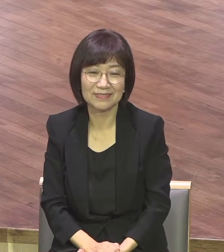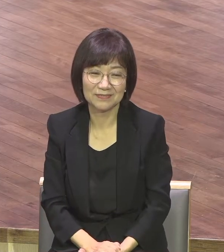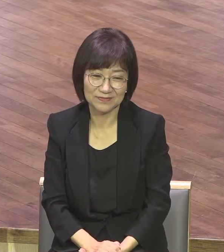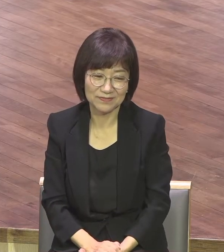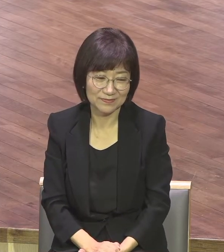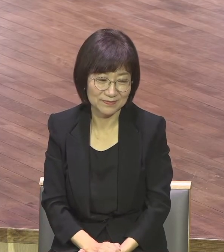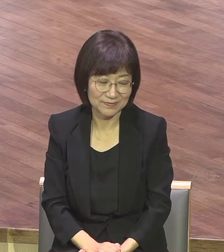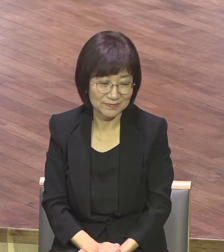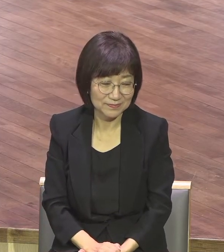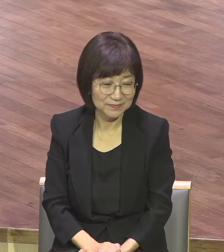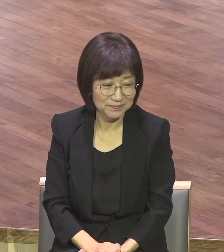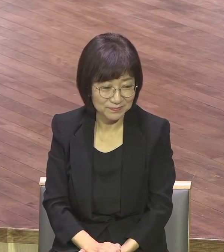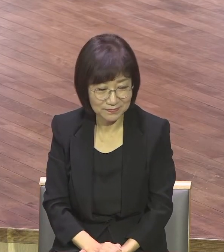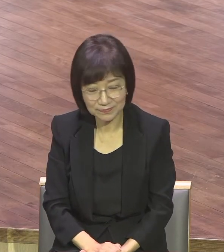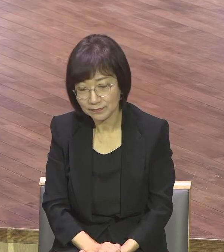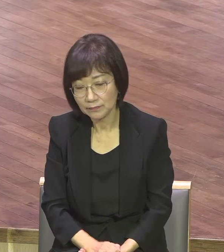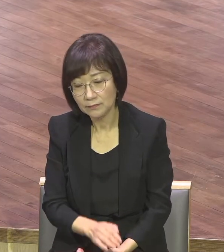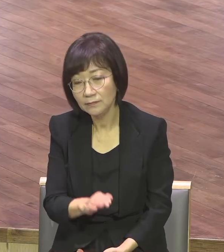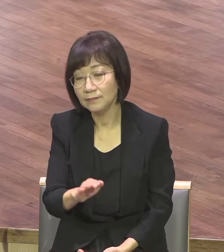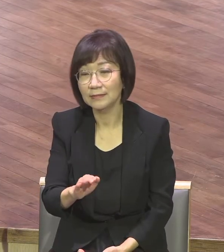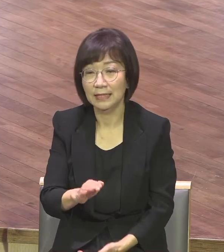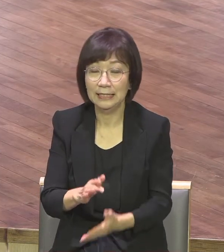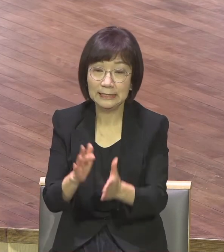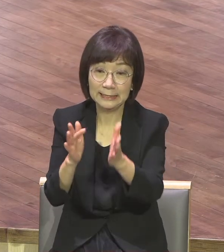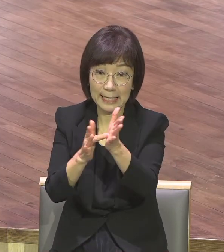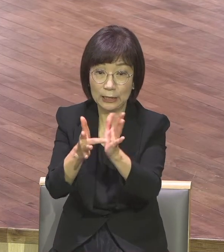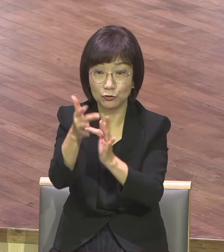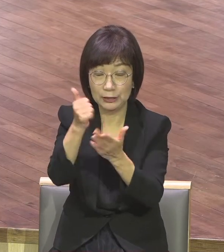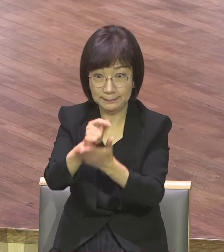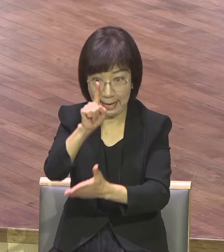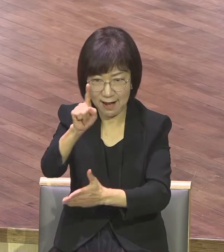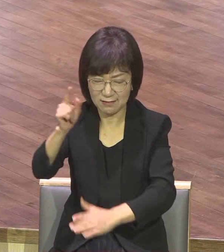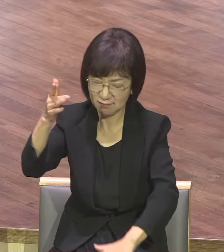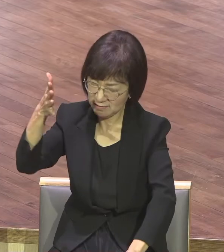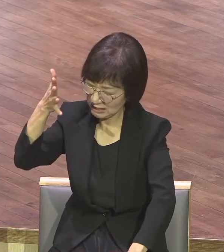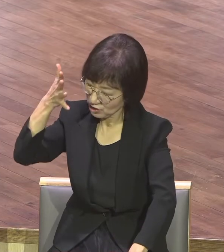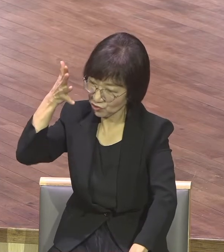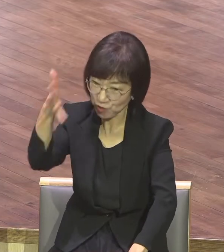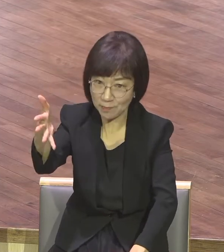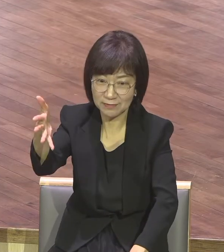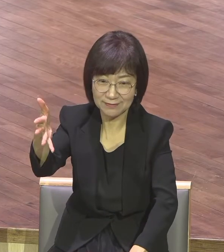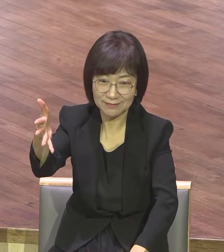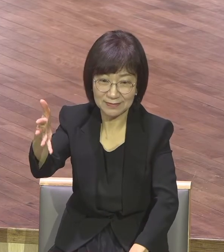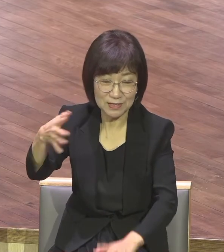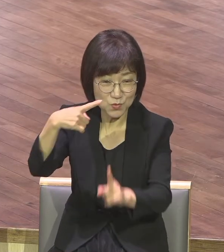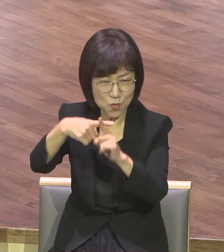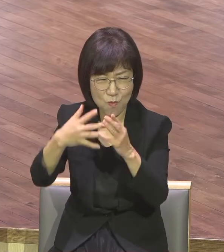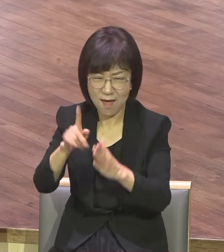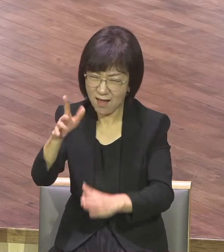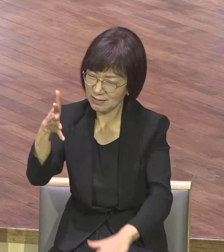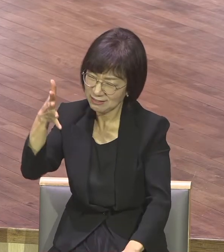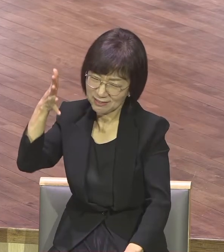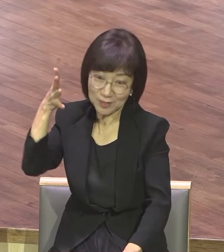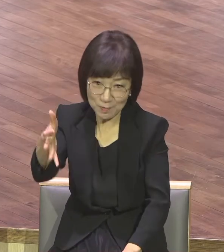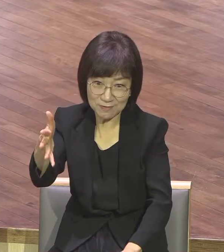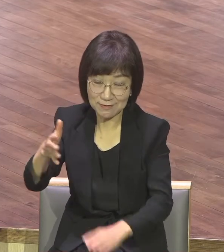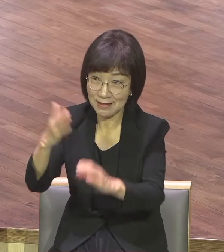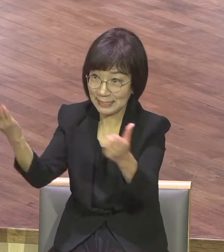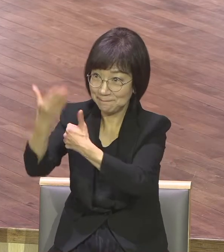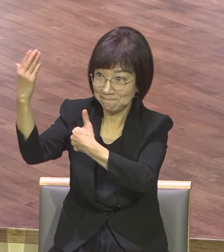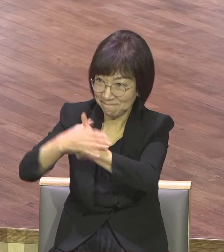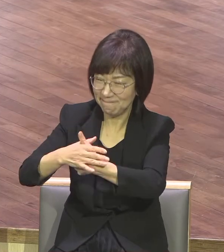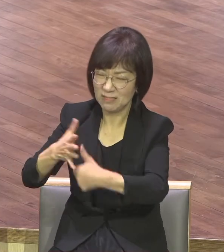한마디로 쉽게 표현하면 예수에 미쳐야 돼요. 교회에 미쳐야 돼요. 직분에 올인해야